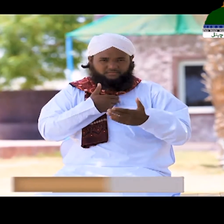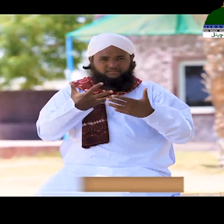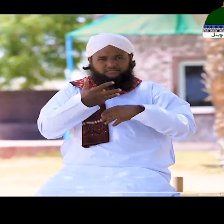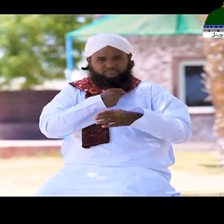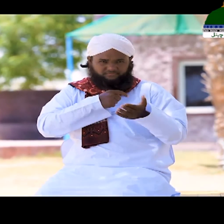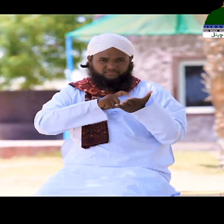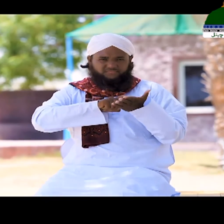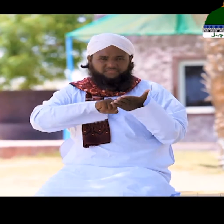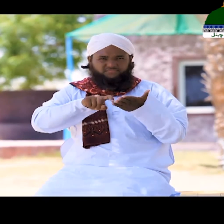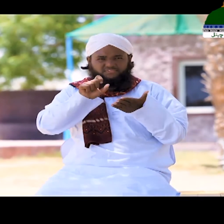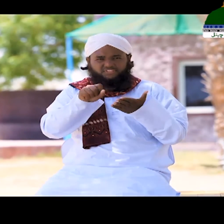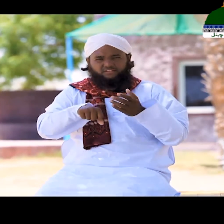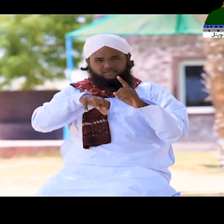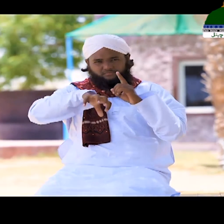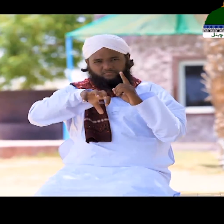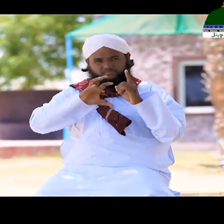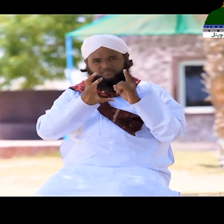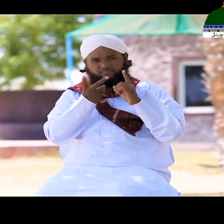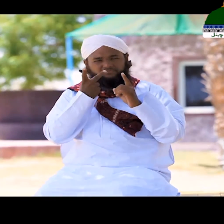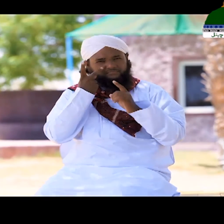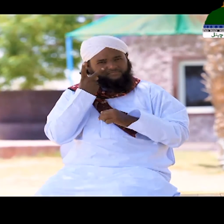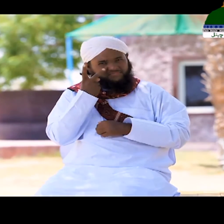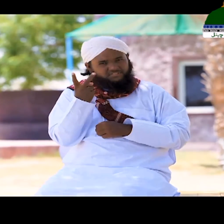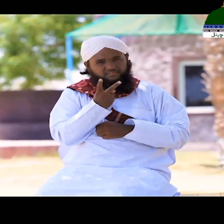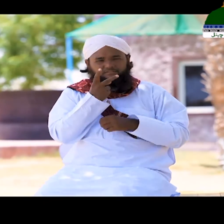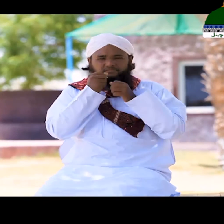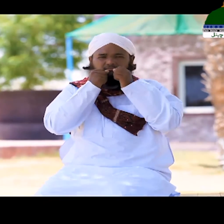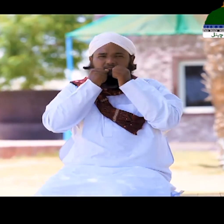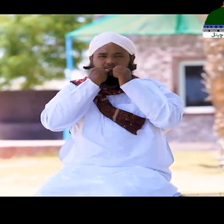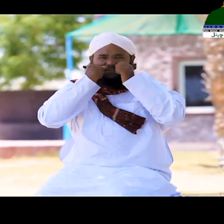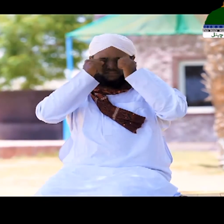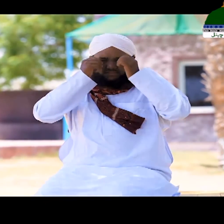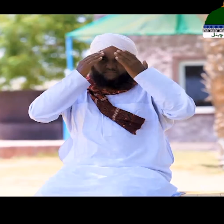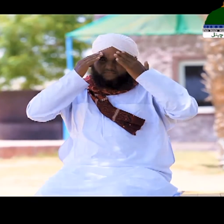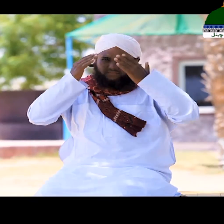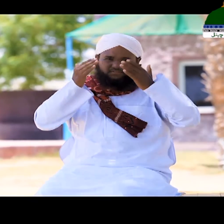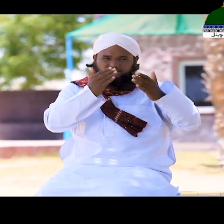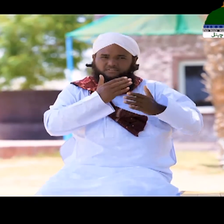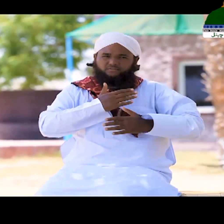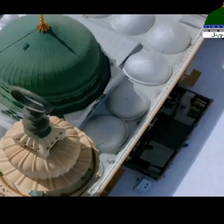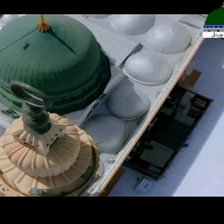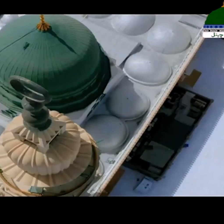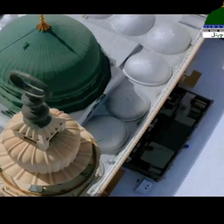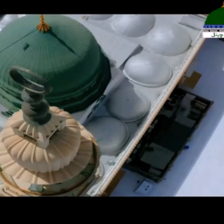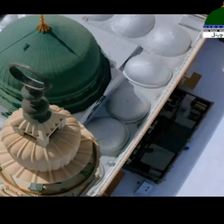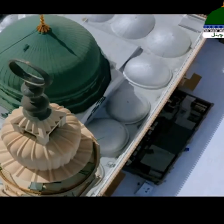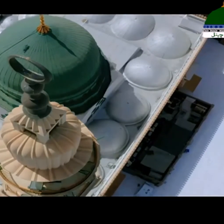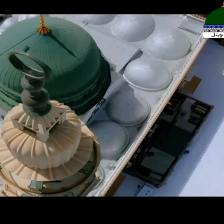تب تک کے لیے اجازت دیجیے۔ مدنی چینل دیکھتے رہیے۔ صلو علی الحبیب صلی اللہ